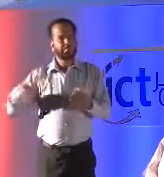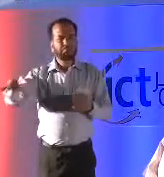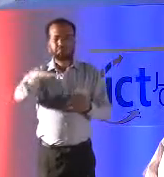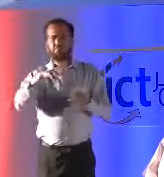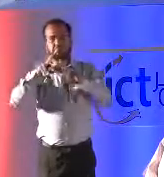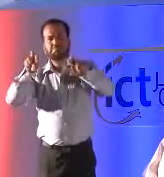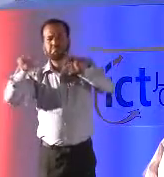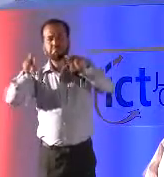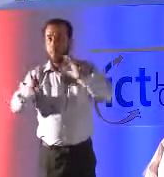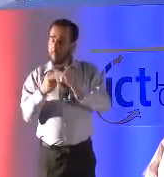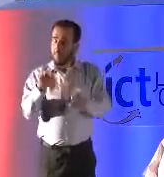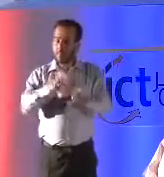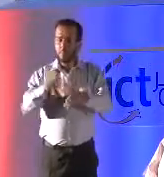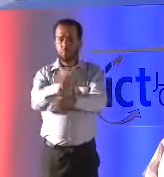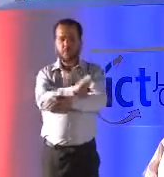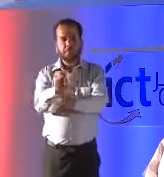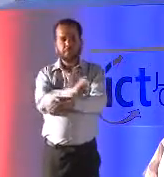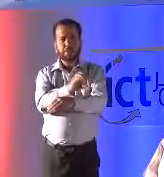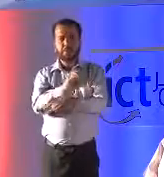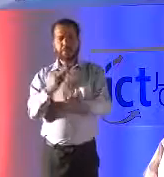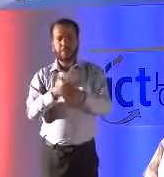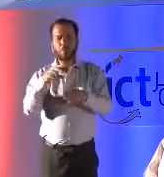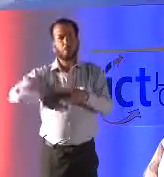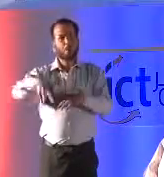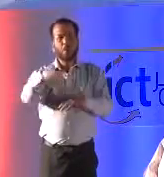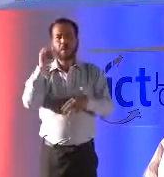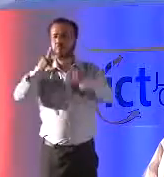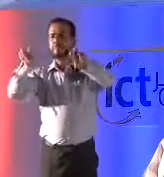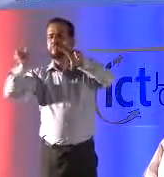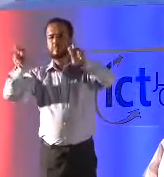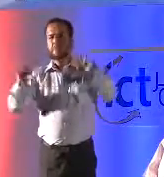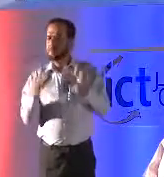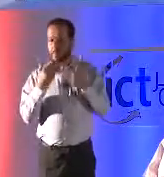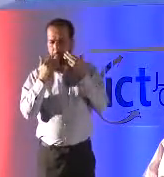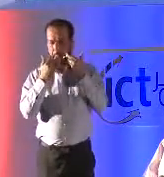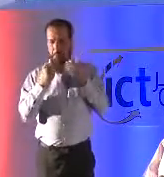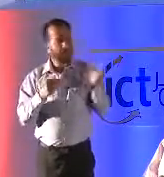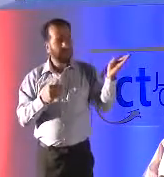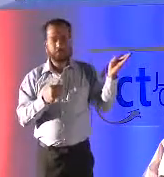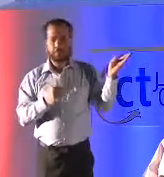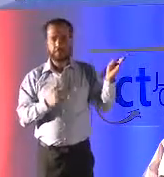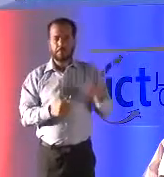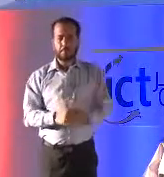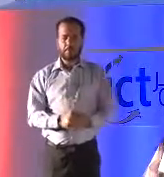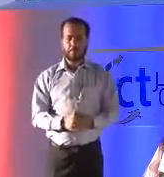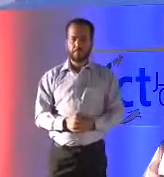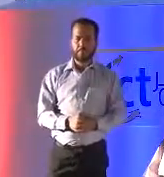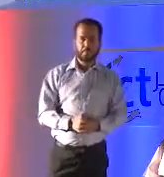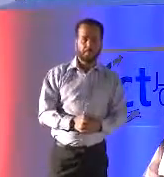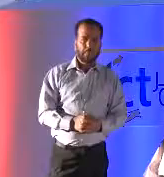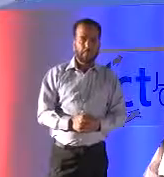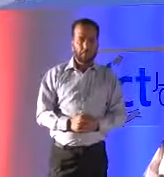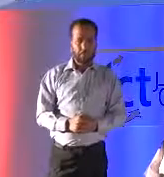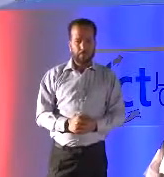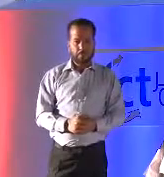وبالأخص عدم وجود تقنيات باللغة العربية. Well, there was a turning point that